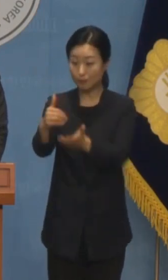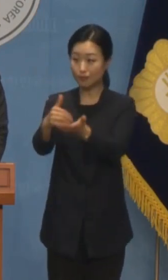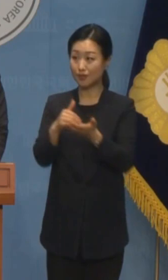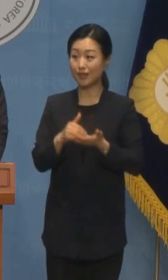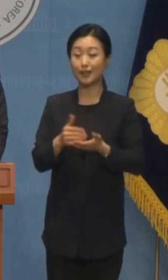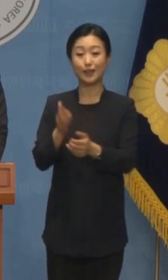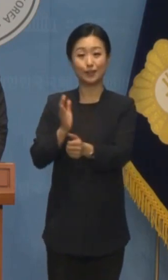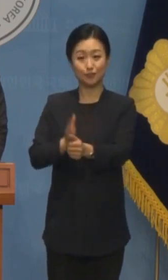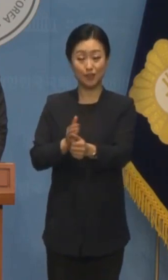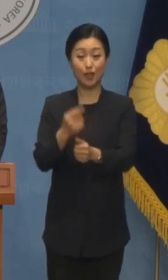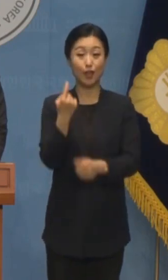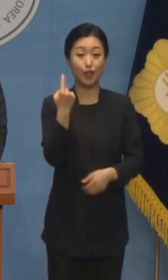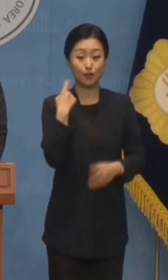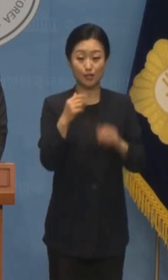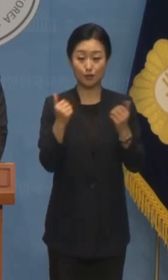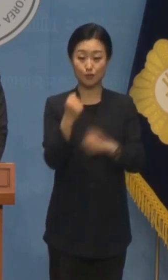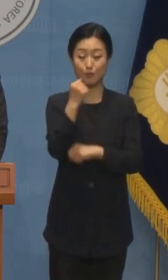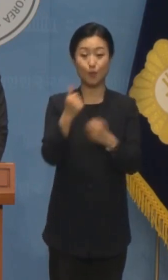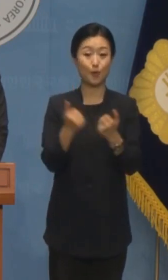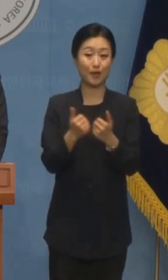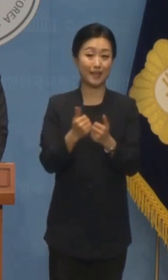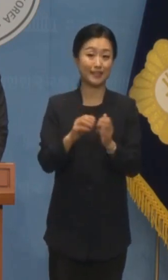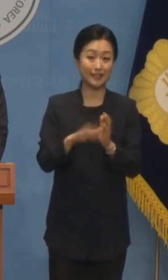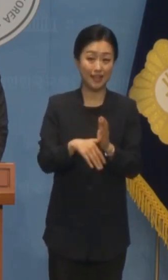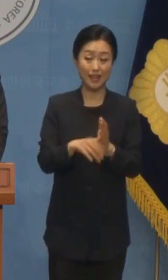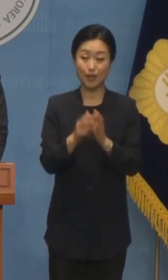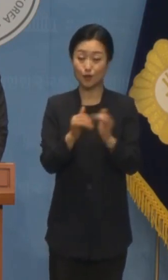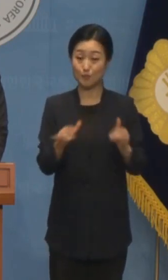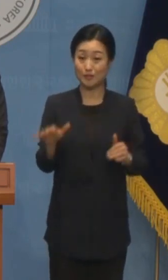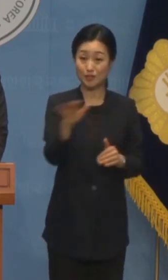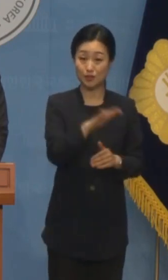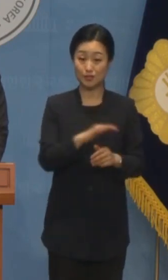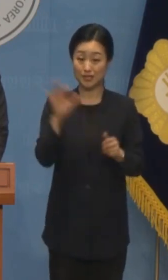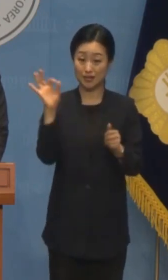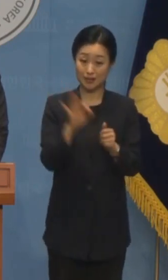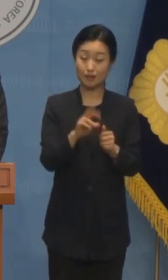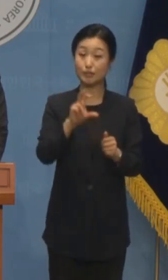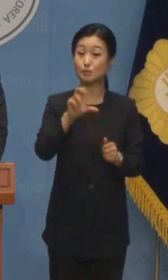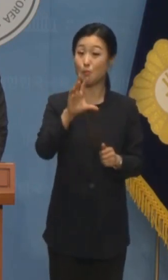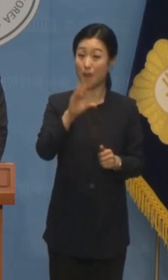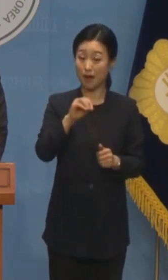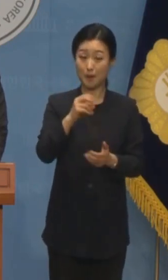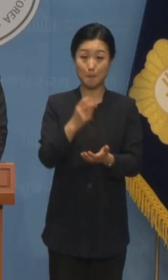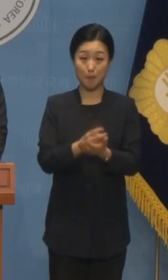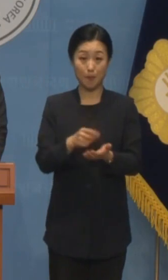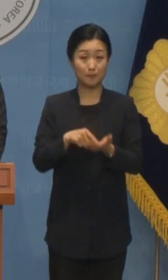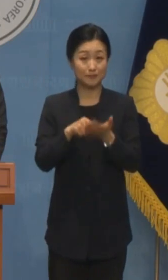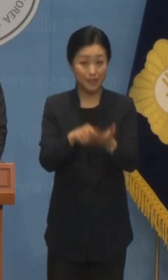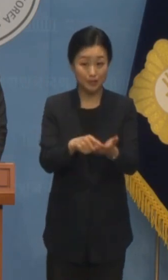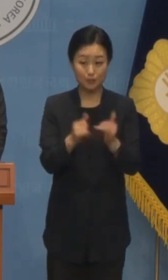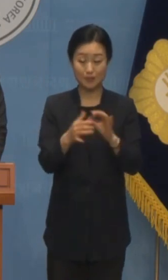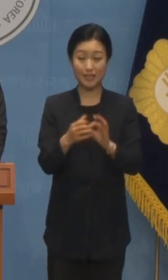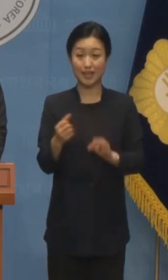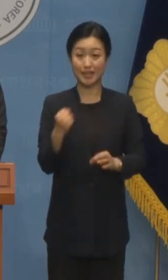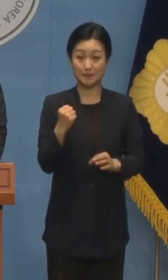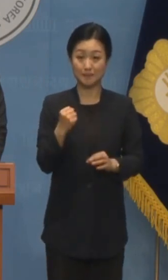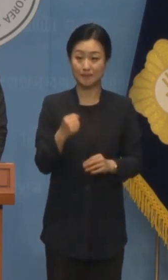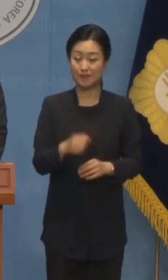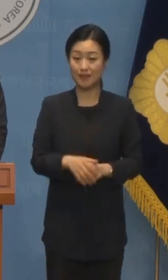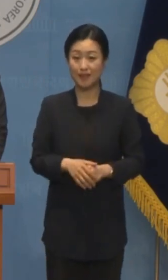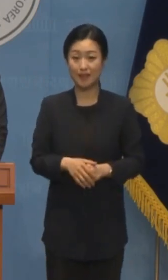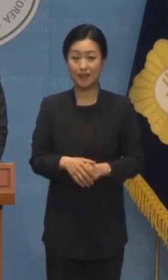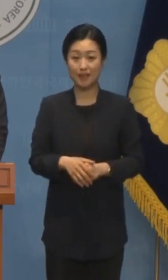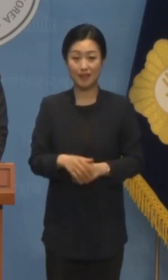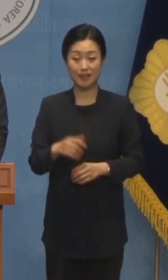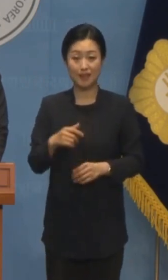내십시오 어제 국본 의해서 전국민 2만원 지원법이 상정되자 국민의 힘은 득달같이